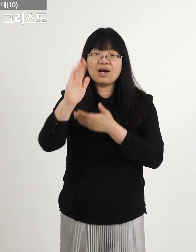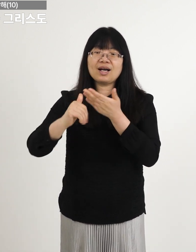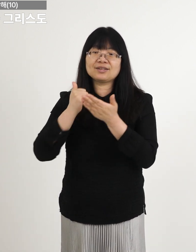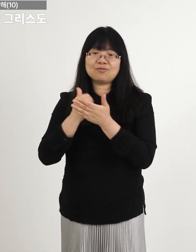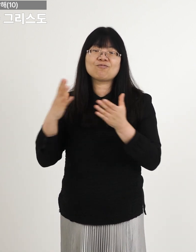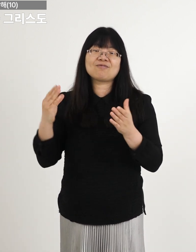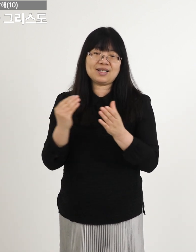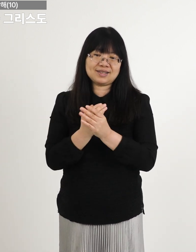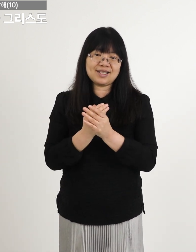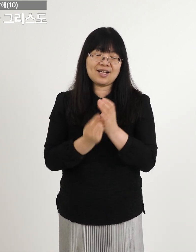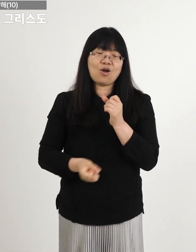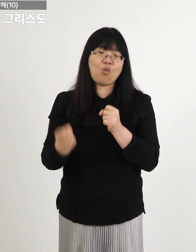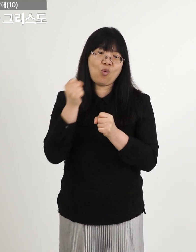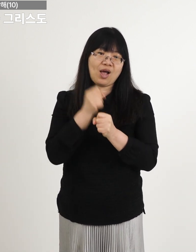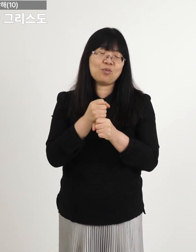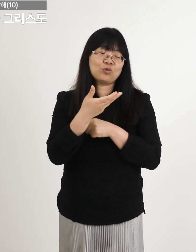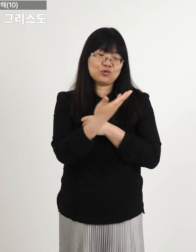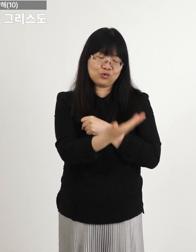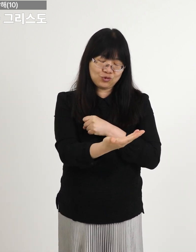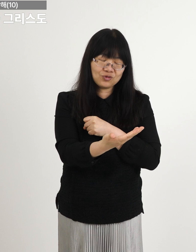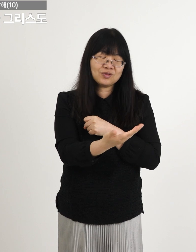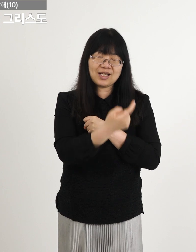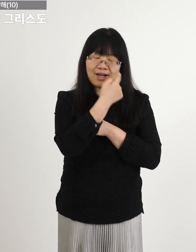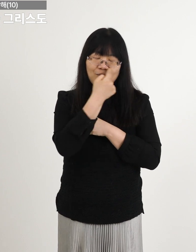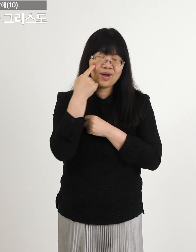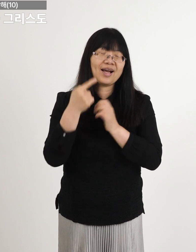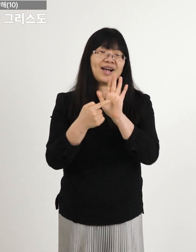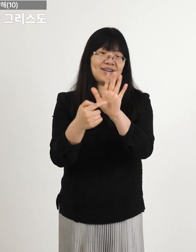하나님의 완전한 회복에 대한 확증이에요.